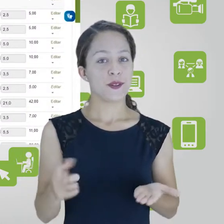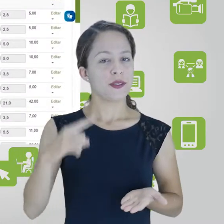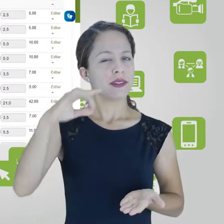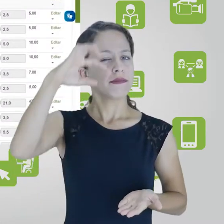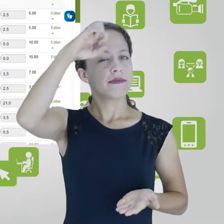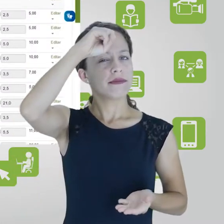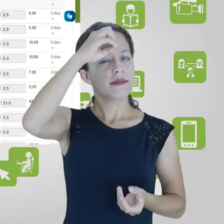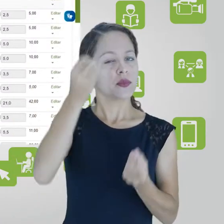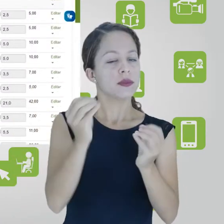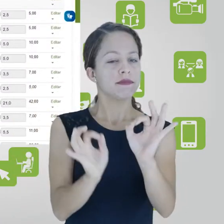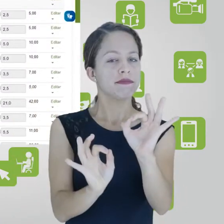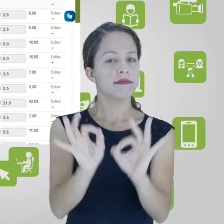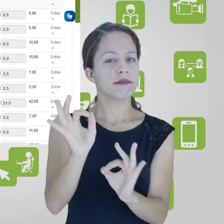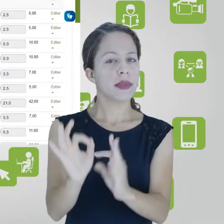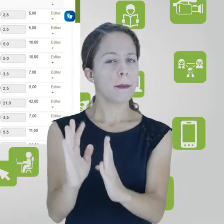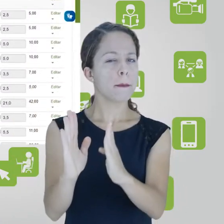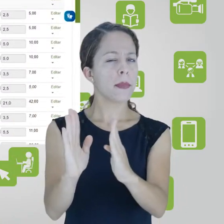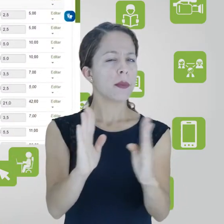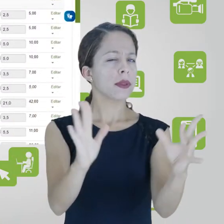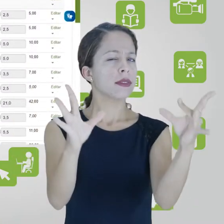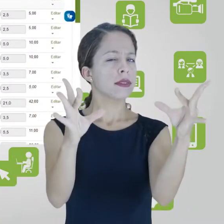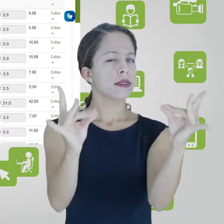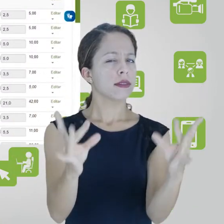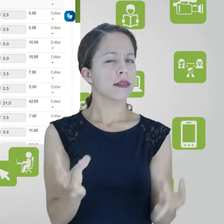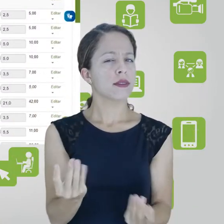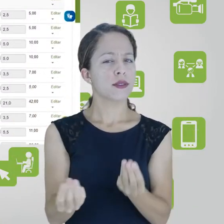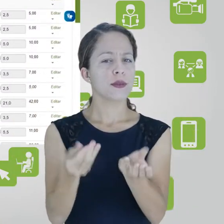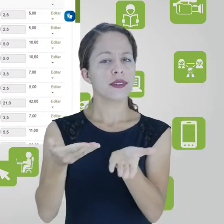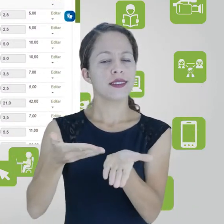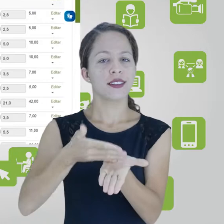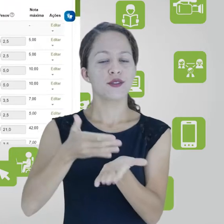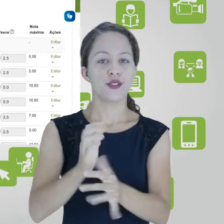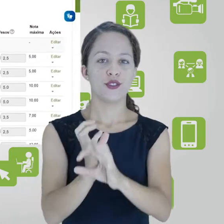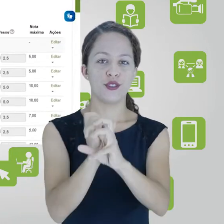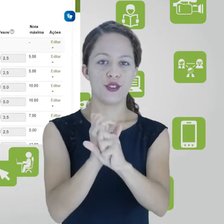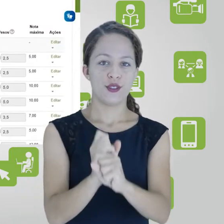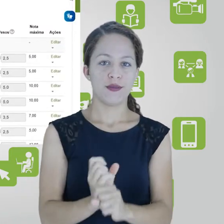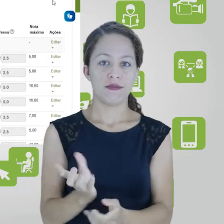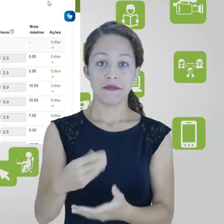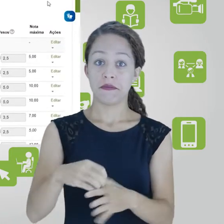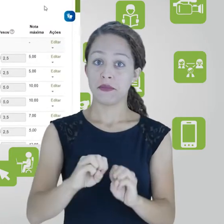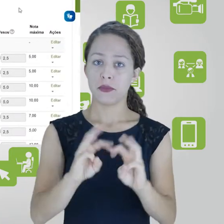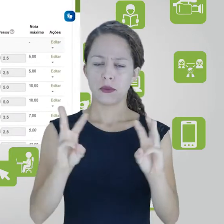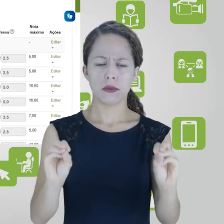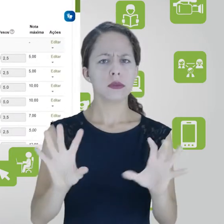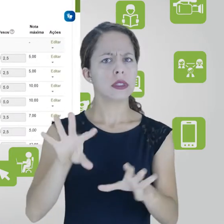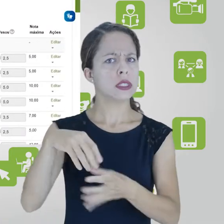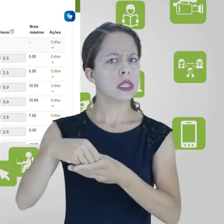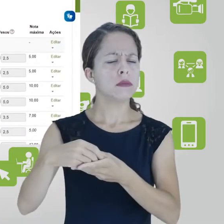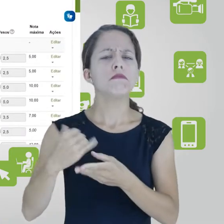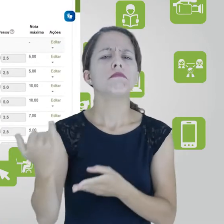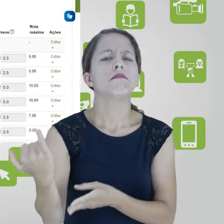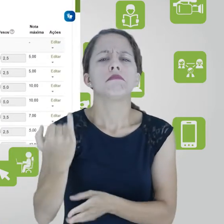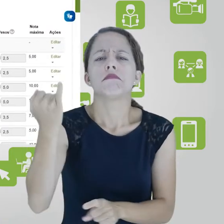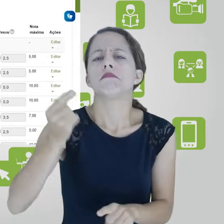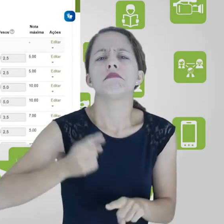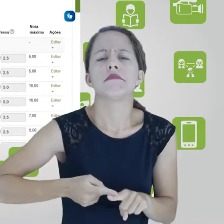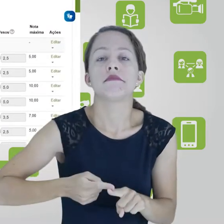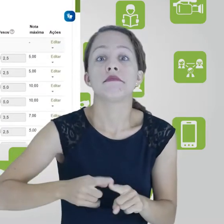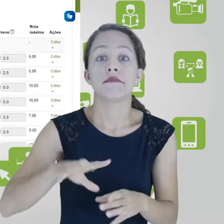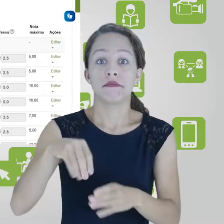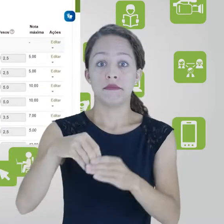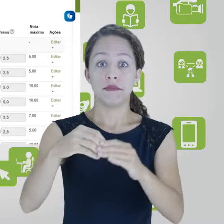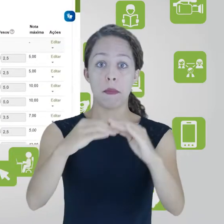Olá, hoje nós vamos aprender a montar passo a passo um livro de notas no Moodle. Qual que é a importância do livro de notas, né?